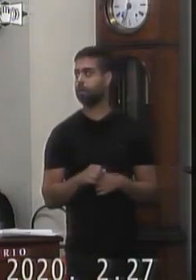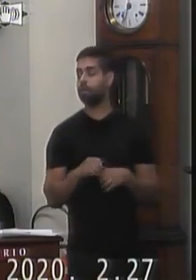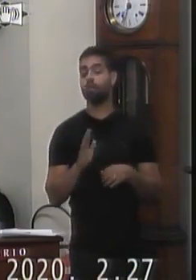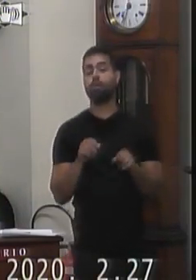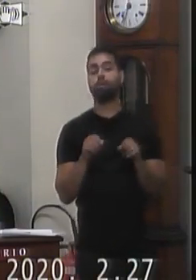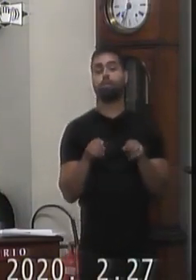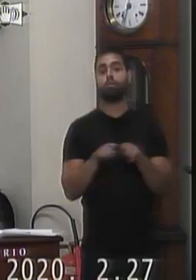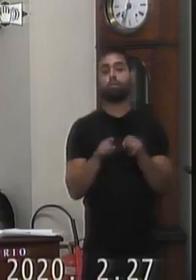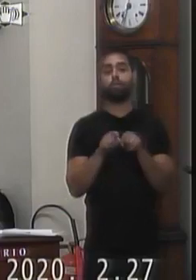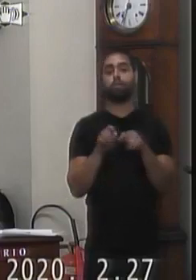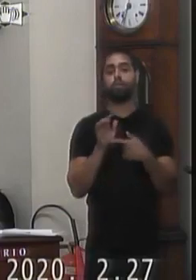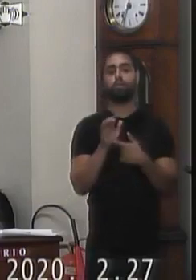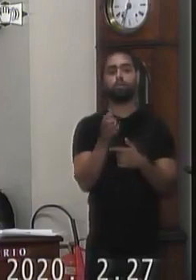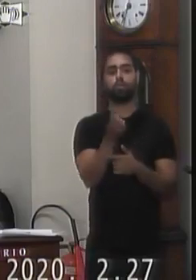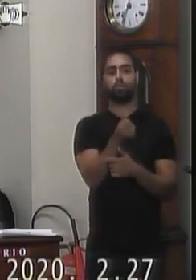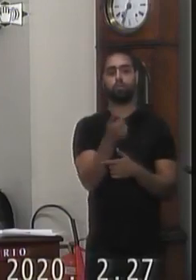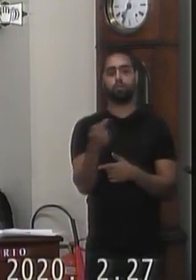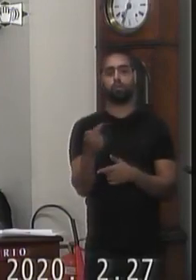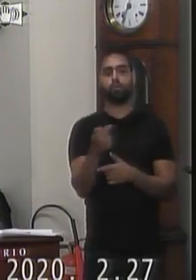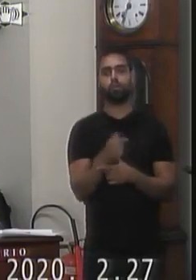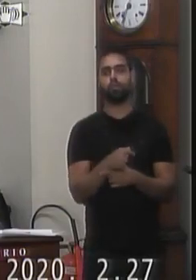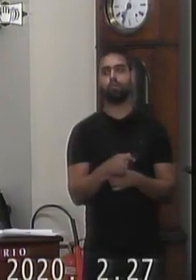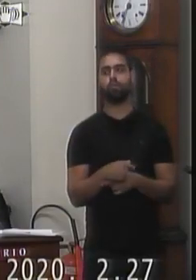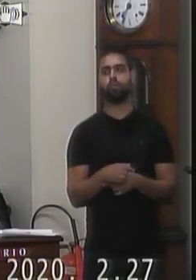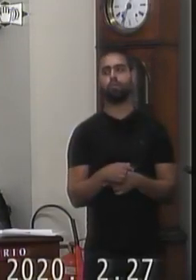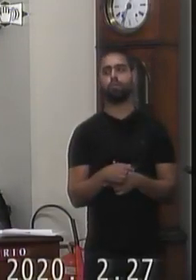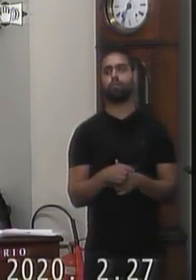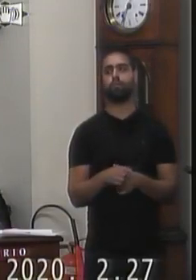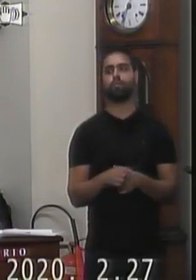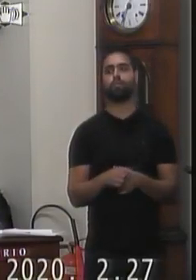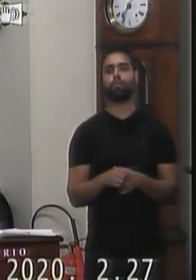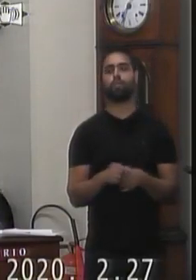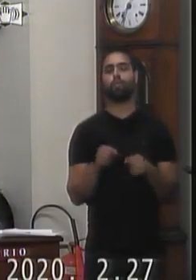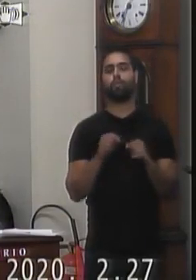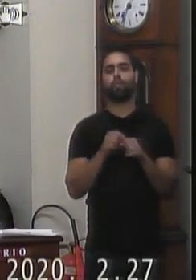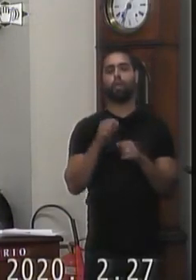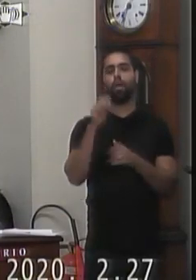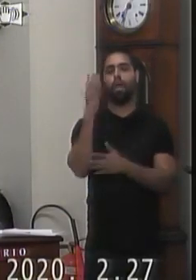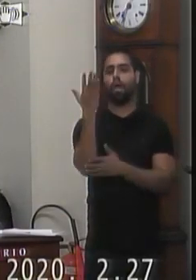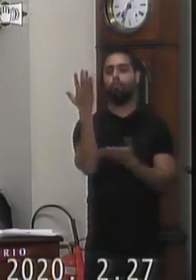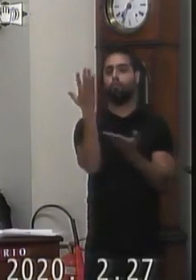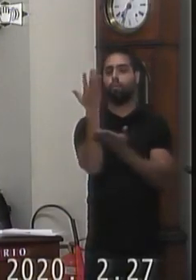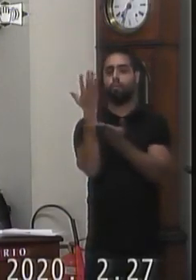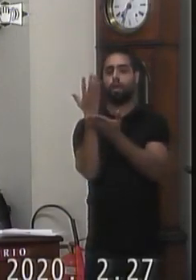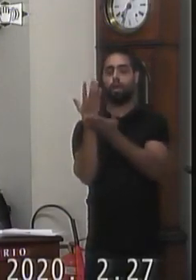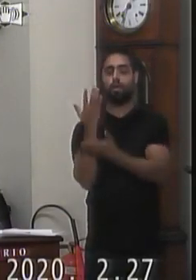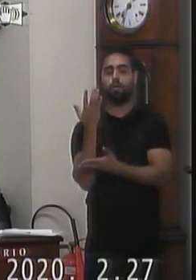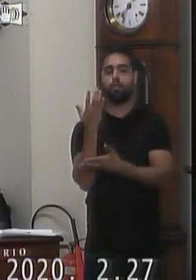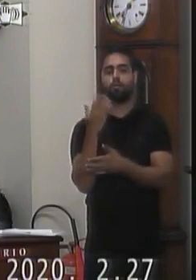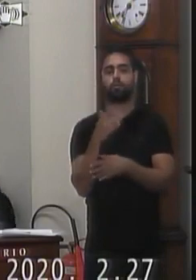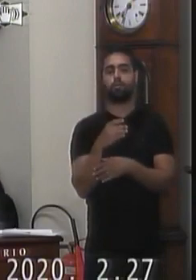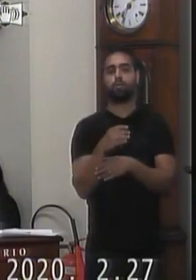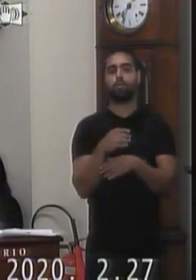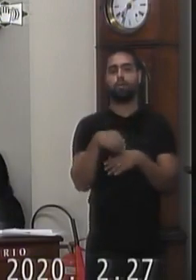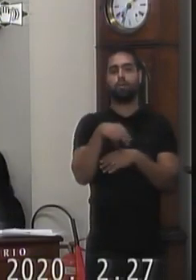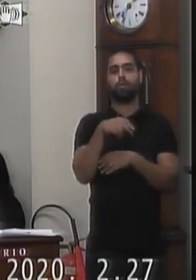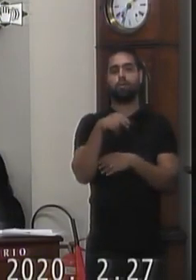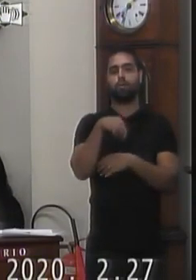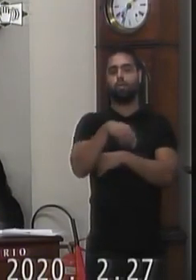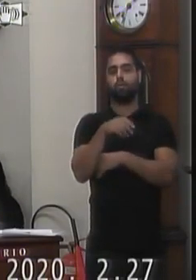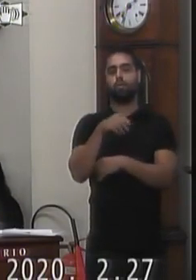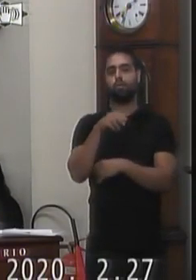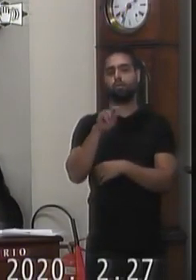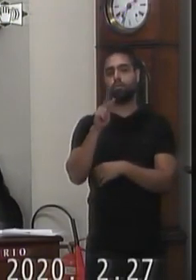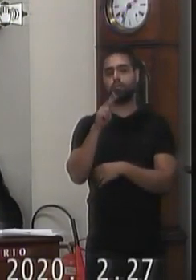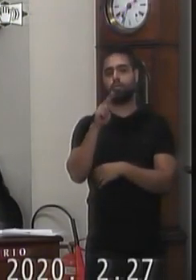fez a indicação 67, pedindo a poda das árvores na Rua Humberto Pentanha, próximos ao número 1000 e também